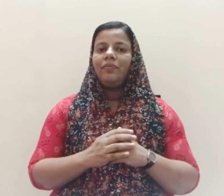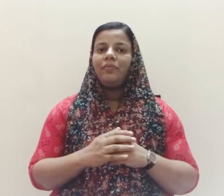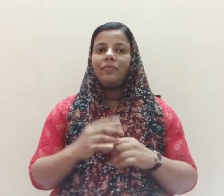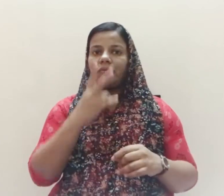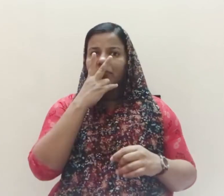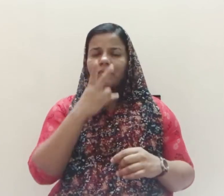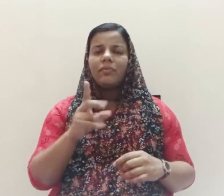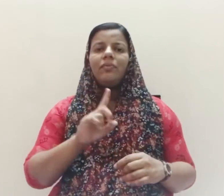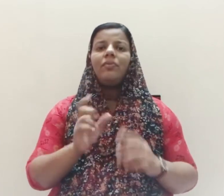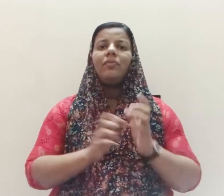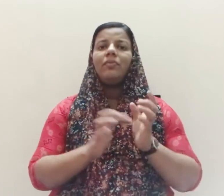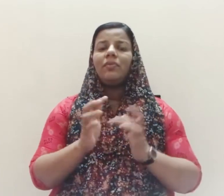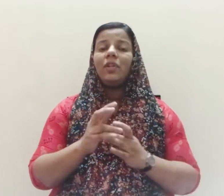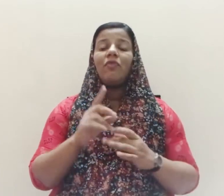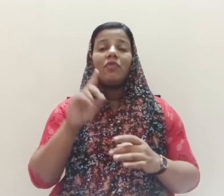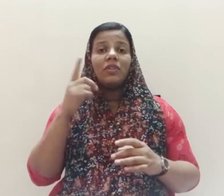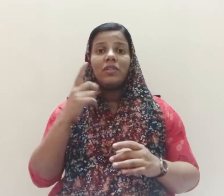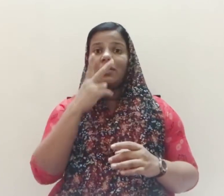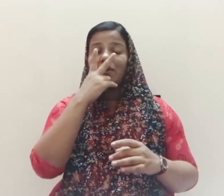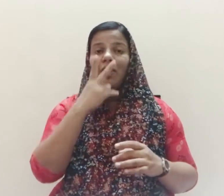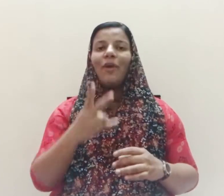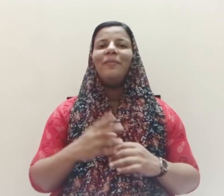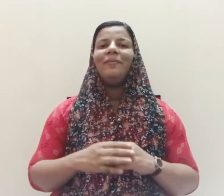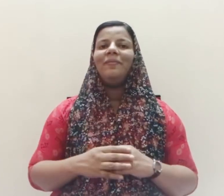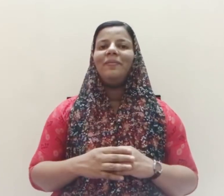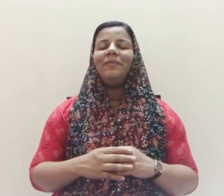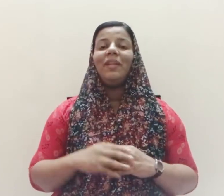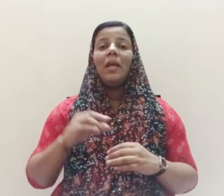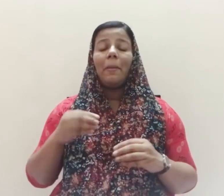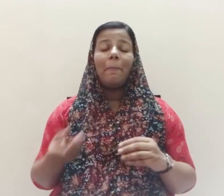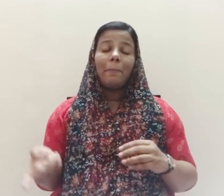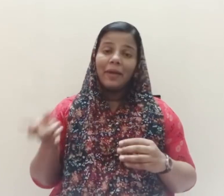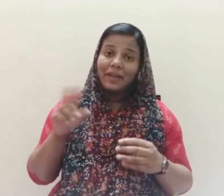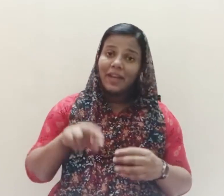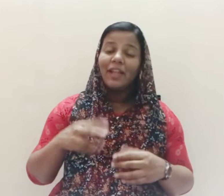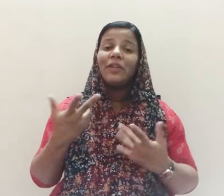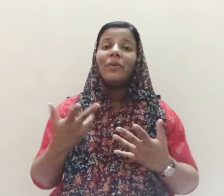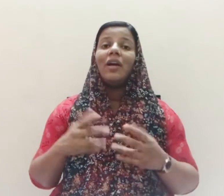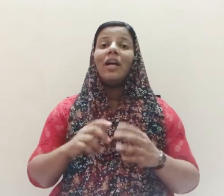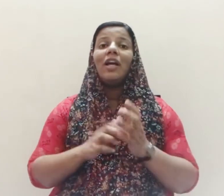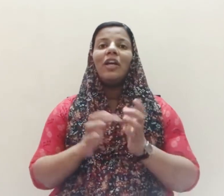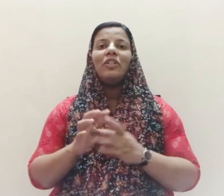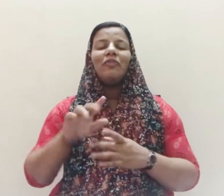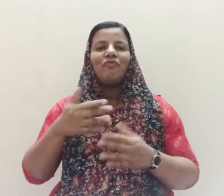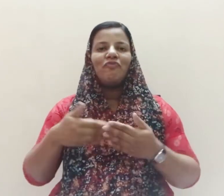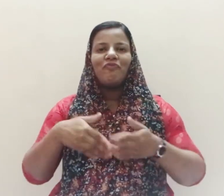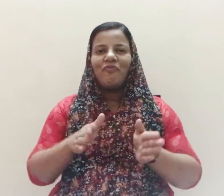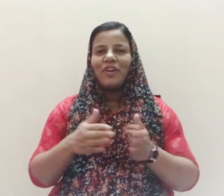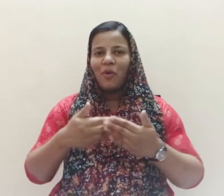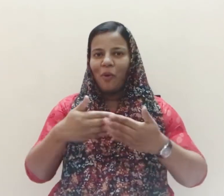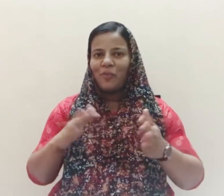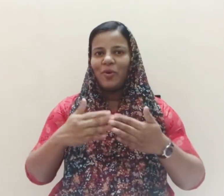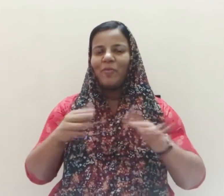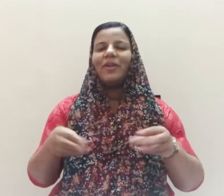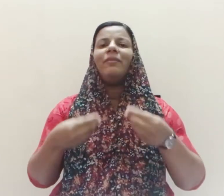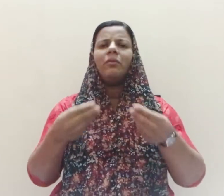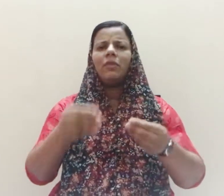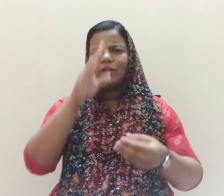കാണേണ്ടവരെ കർത്താവ് നമുക്ക് മുൻപേ പോയി കാണും, എന്നിട്ട് നമുക്ക് വേണ്ടി കർത്താവ് അവിടെ വഴികളെ തുറന്നു തരും. അങ്ങനൊന്ന് വിശ്വസിച്ച്